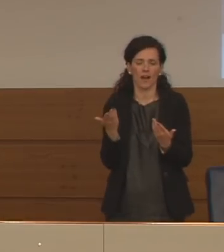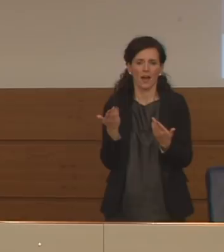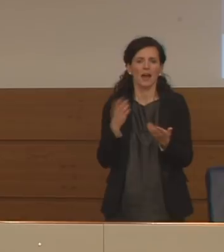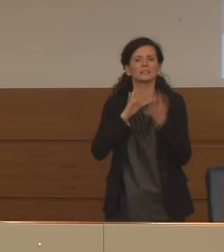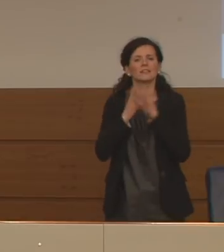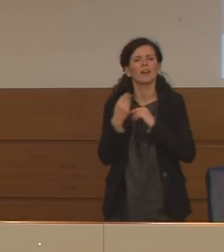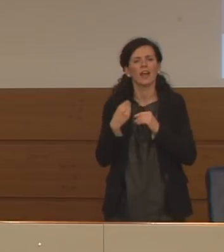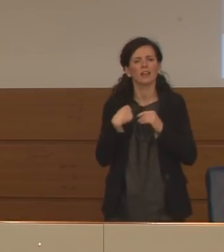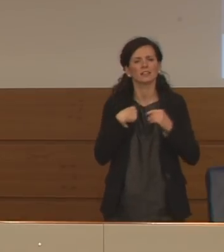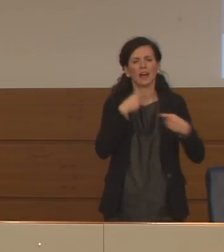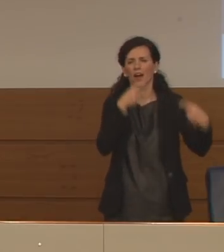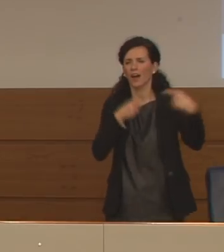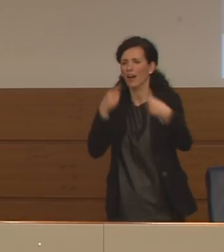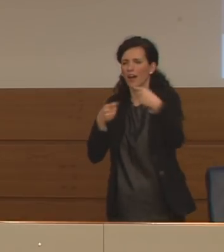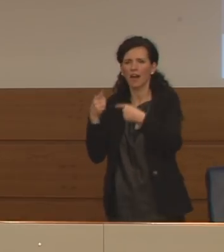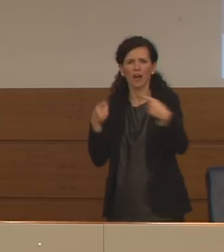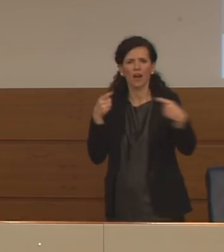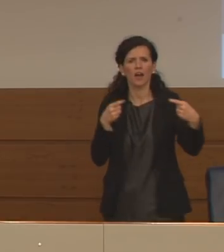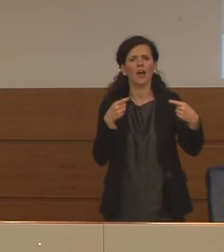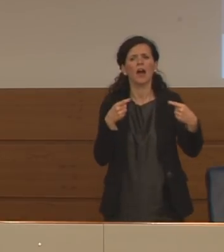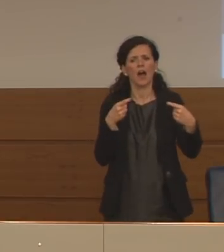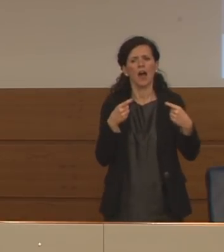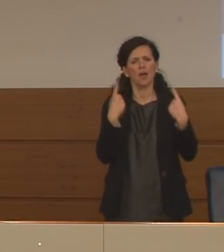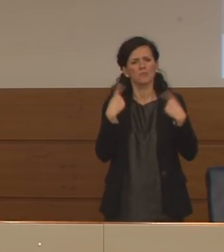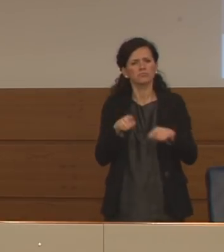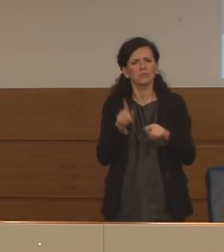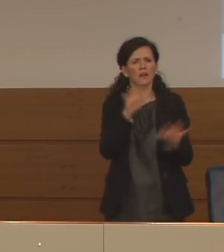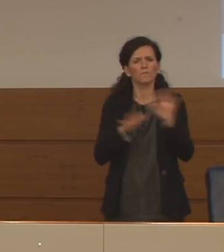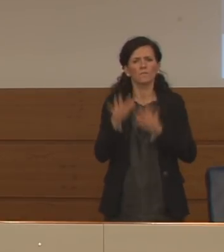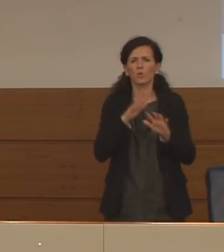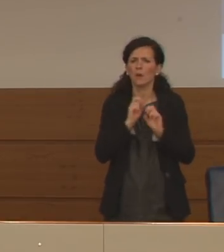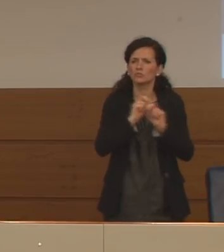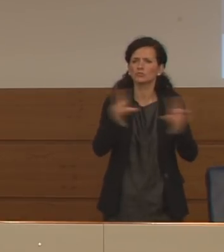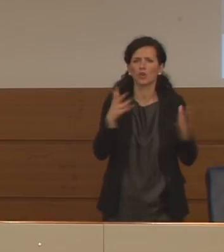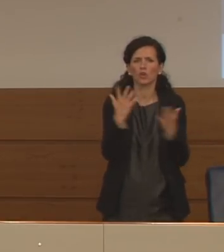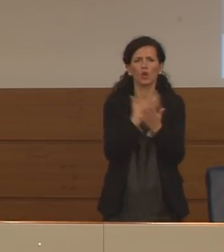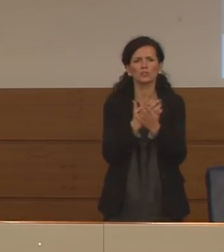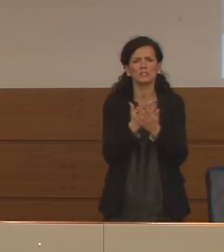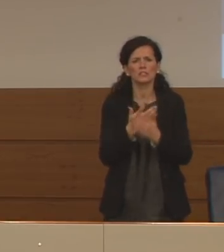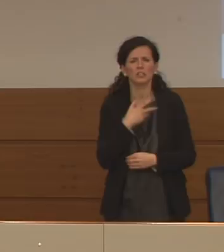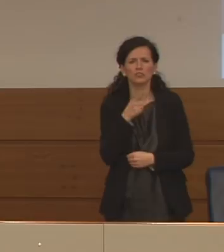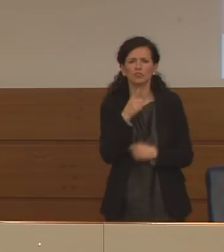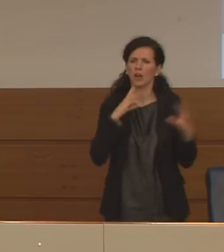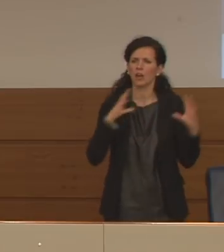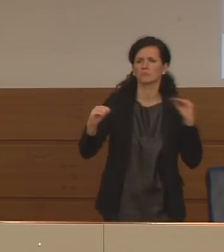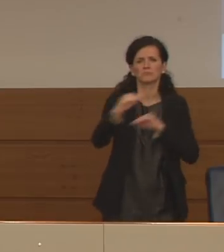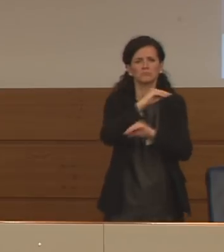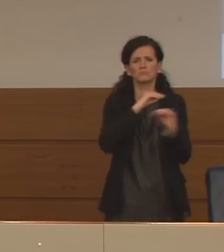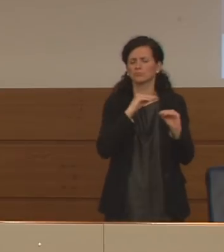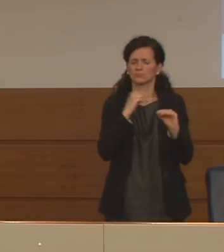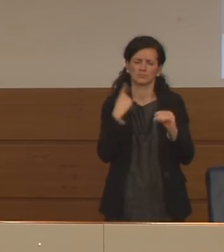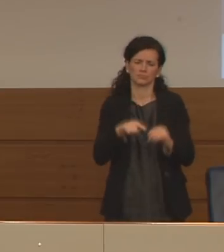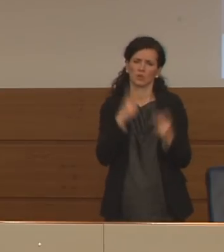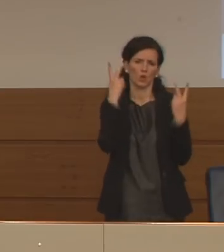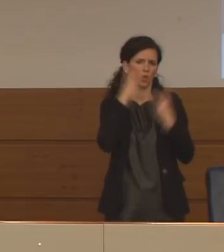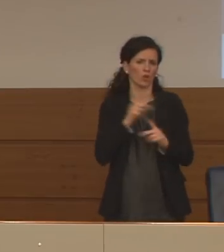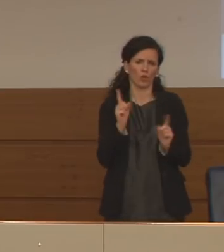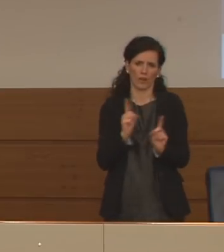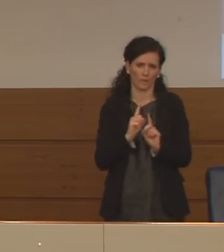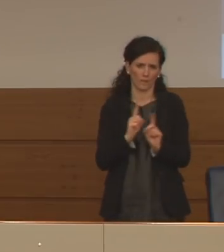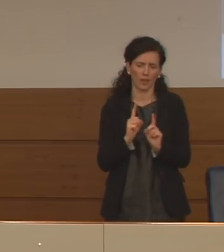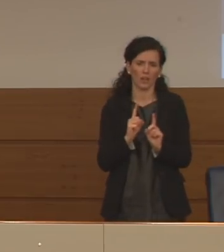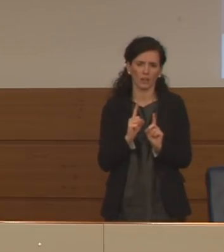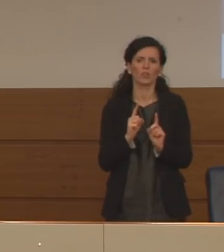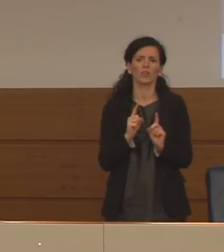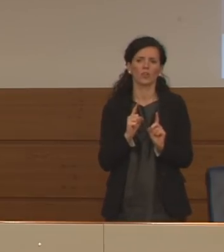non è assolutamente vero quindi non corrisponde al vero di quelle notizie che si sono diffuse anche a livello